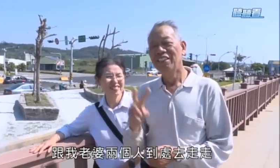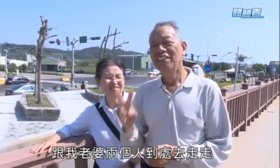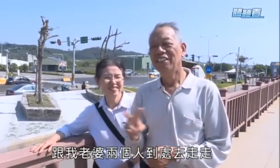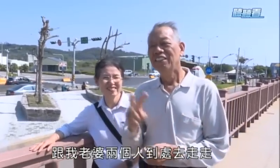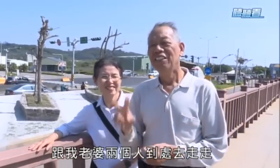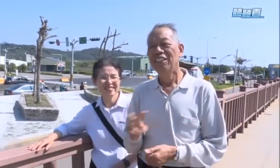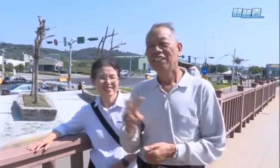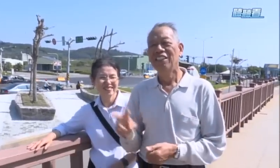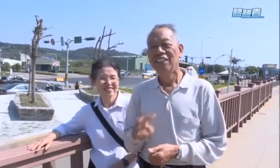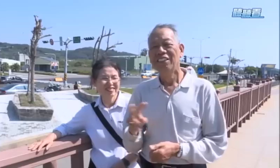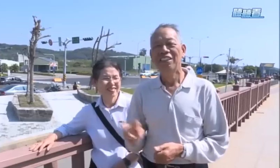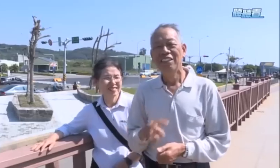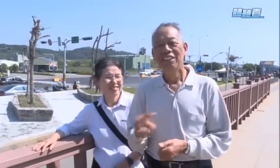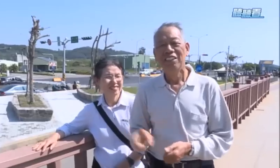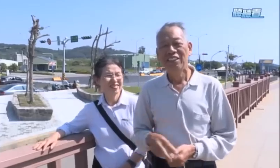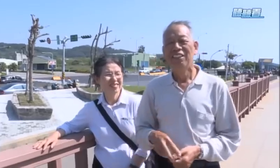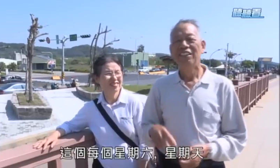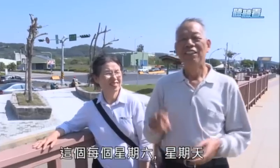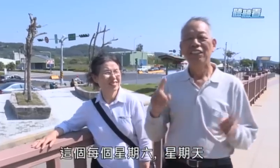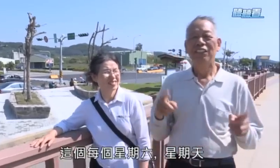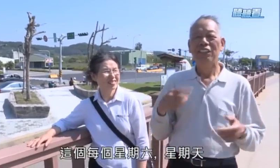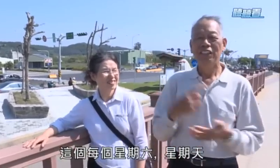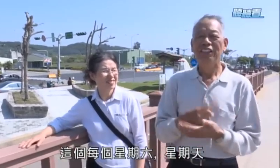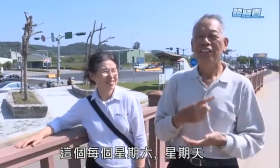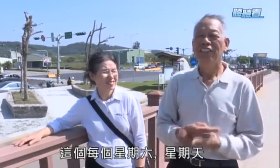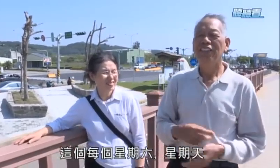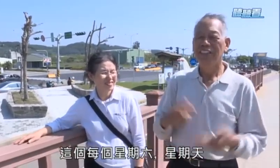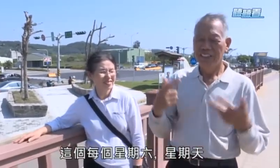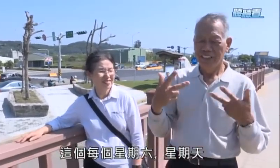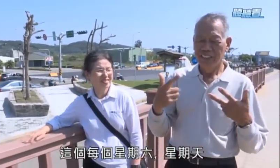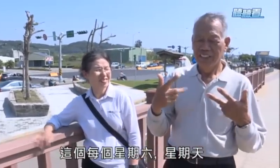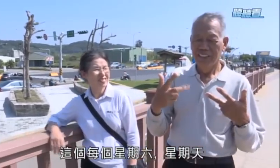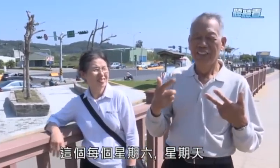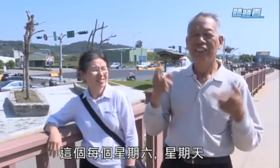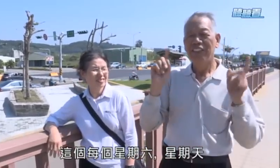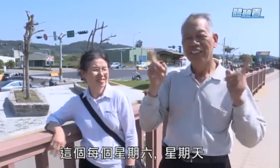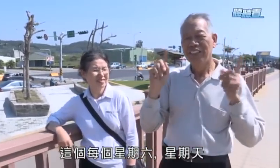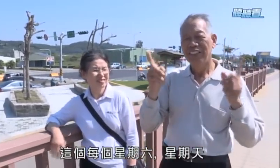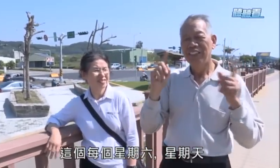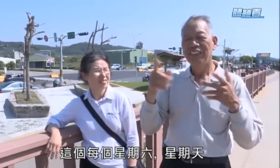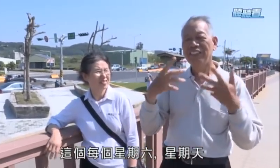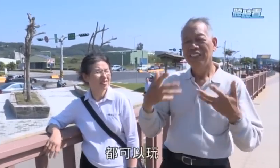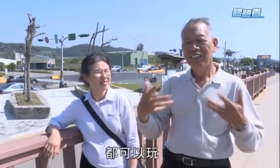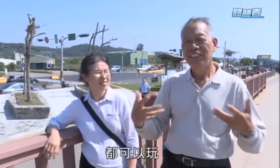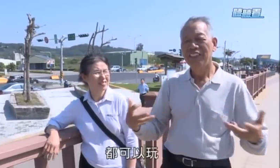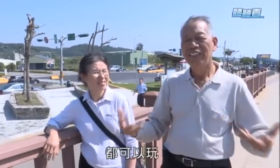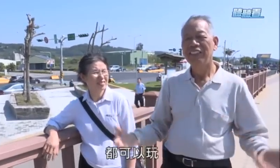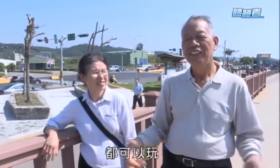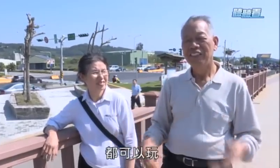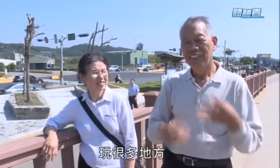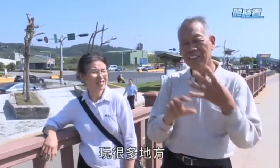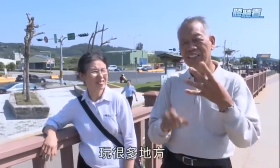走，这个每个星期六啊、星期天呢、啊，都可以玩，玩很多地